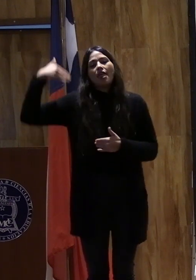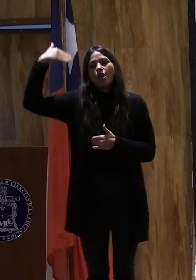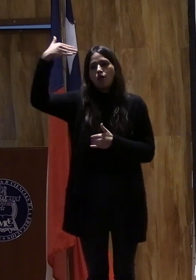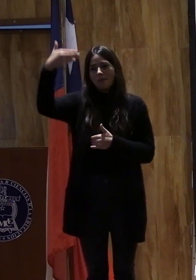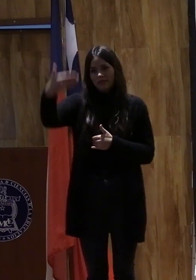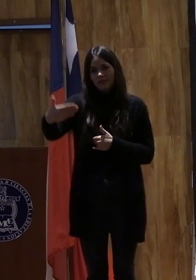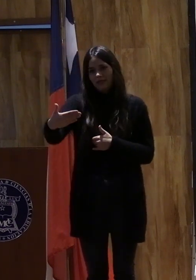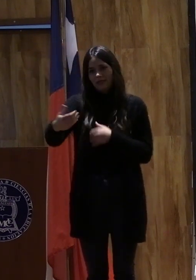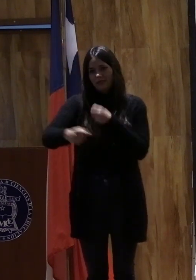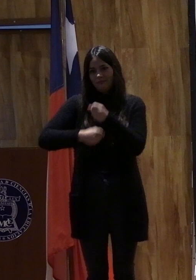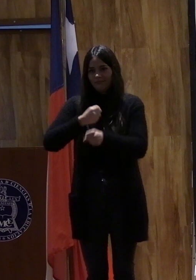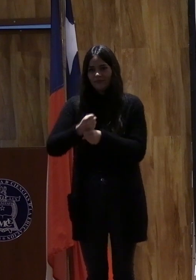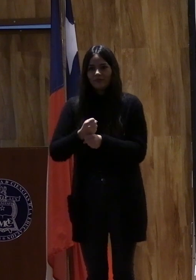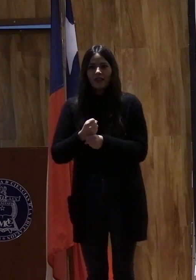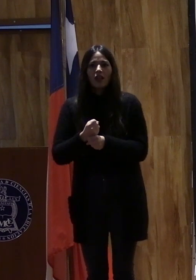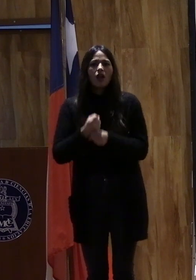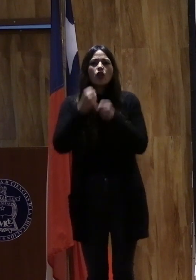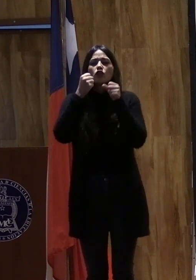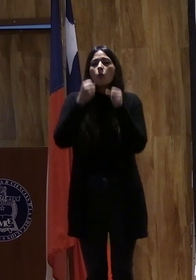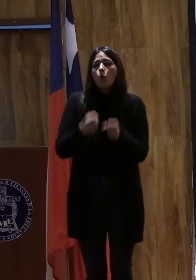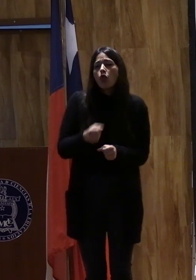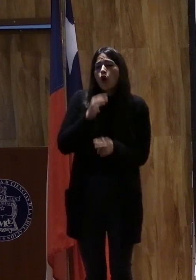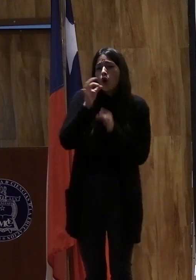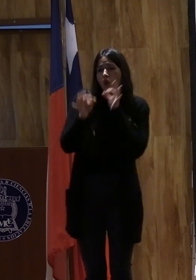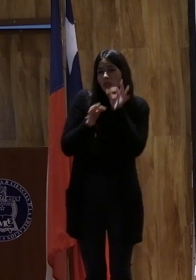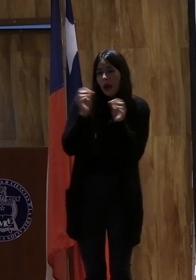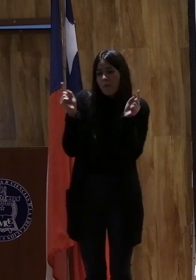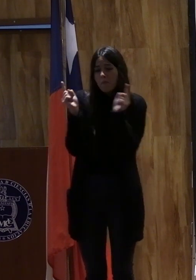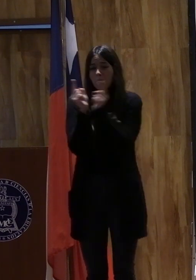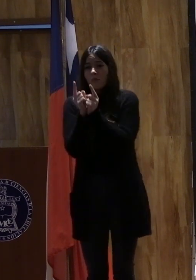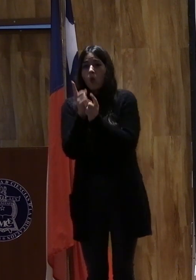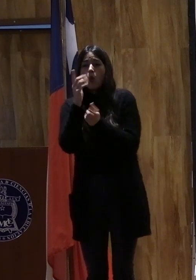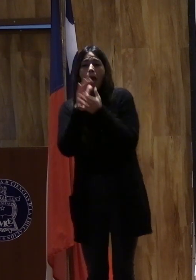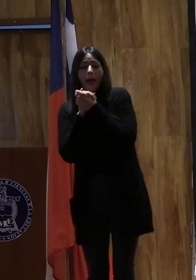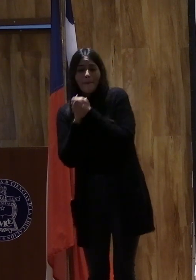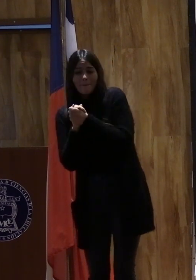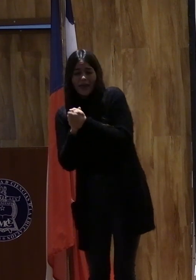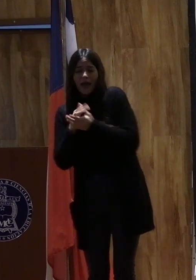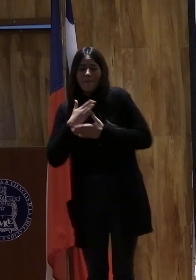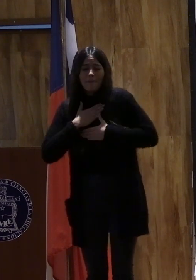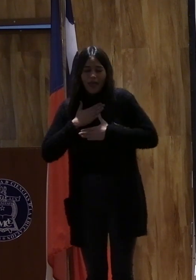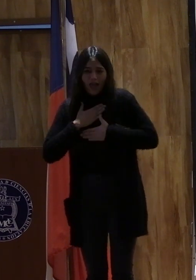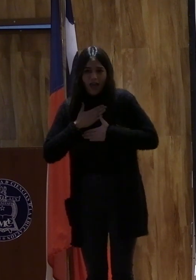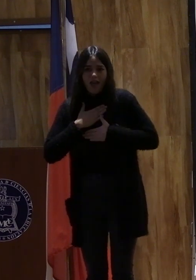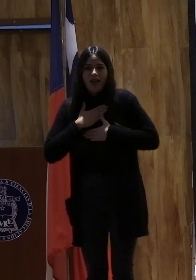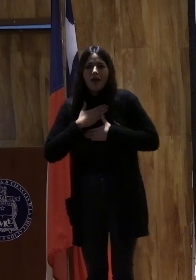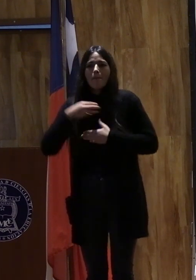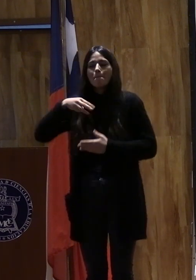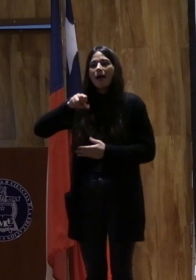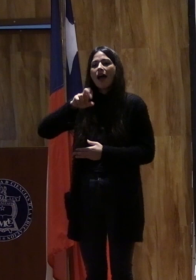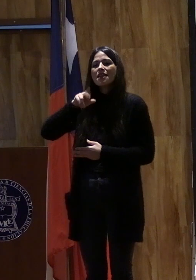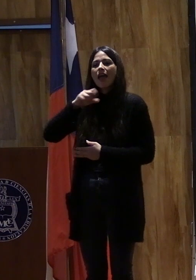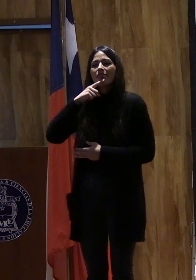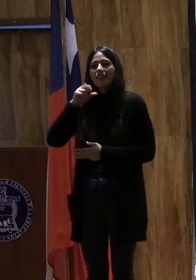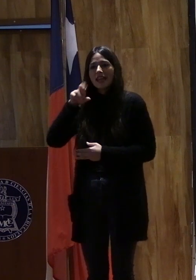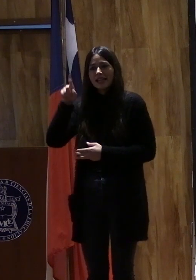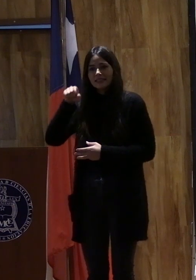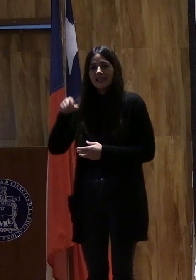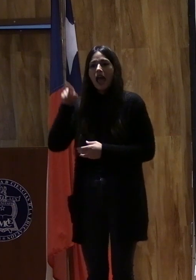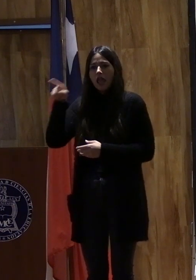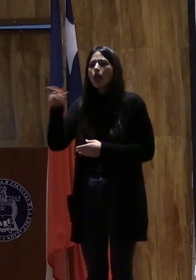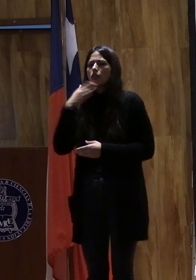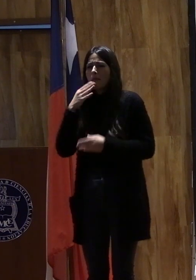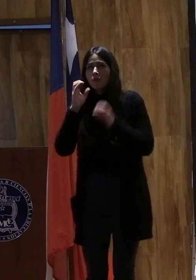entienden de números. En todo caso puedo contar una anécdota. Una amiga mía, muy amiga mía, que es la María Teresa Ruiz, que es